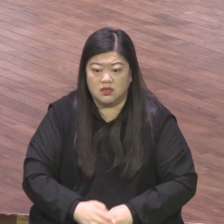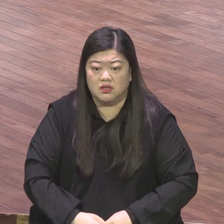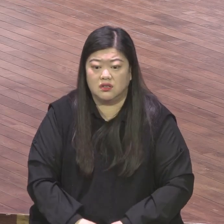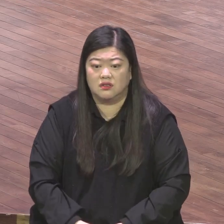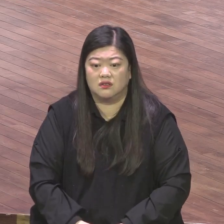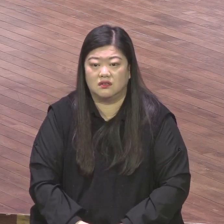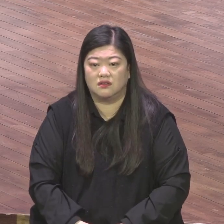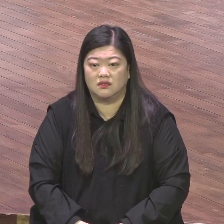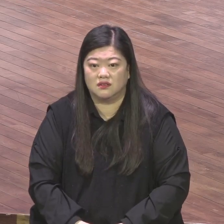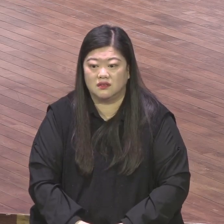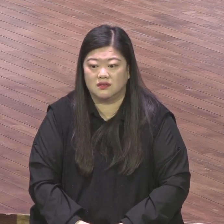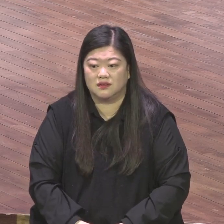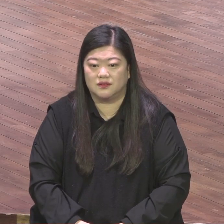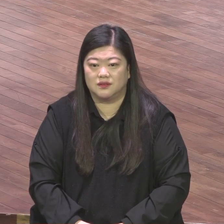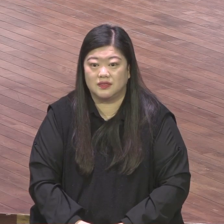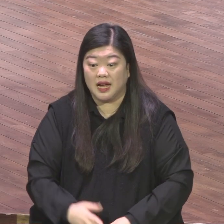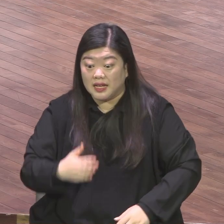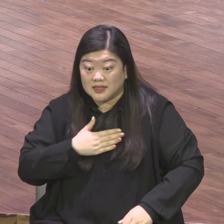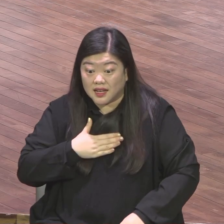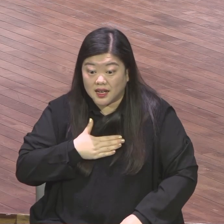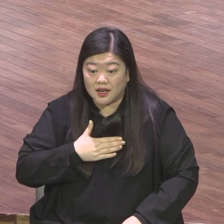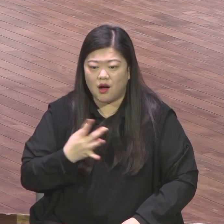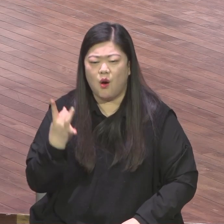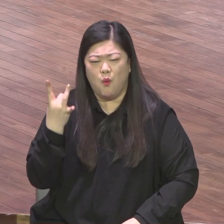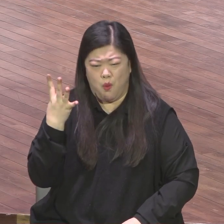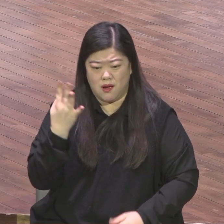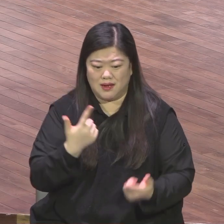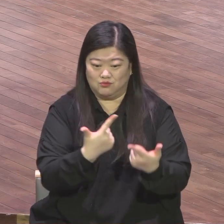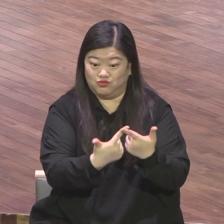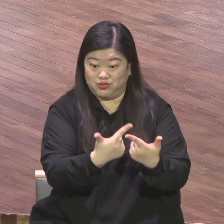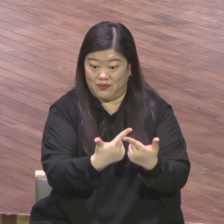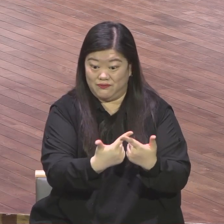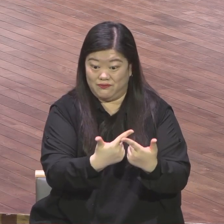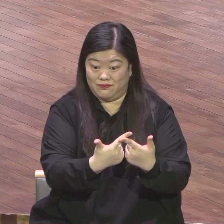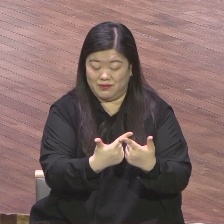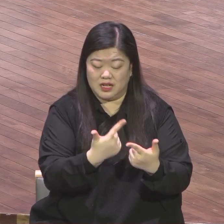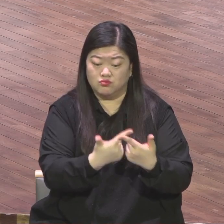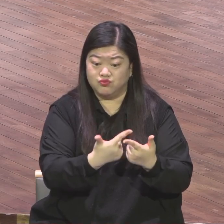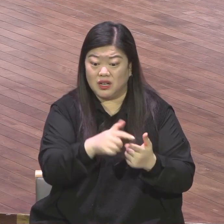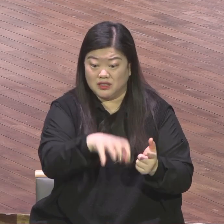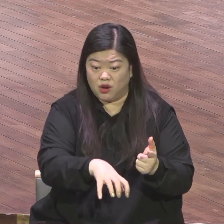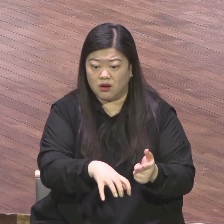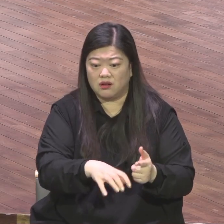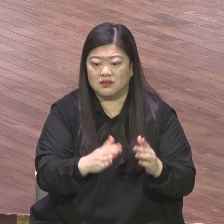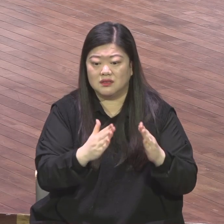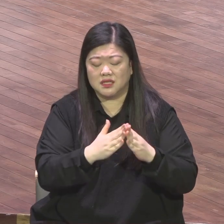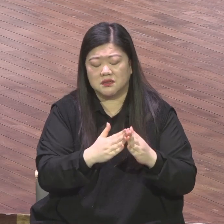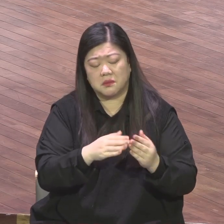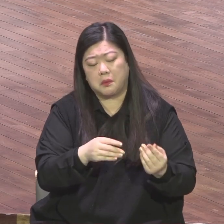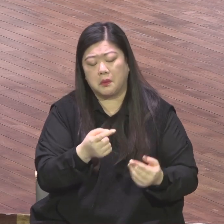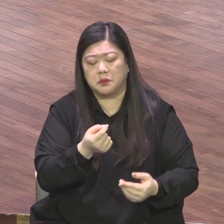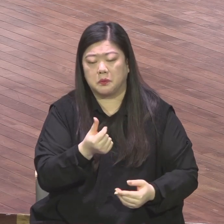다 동생을 다 줘버리고 빈손으로 통장 하나 없이 주께서 서울로 가라 갔어.